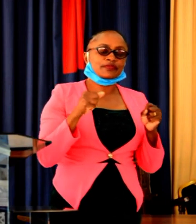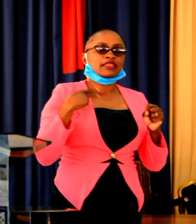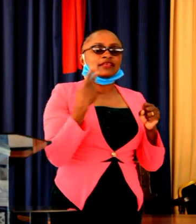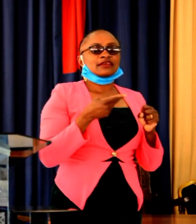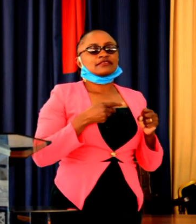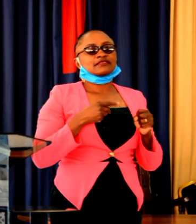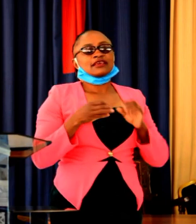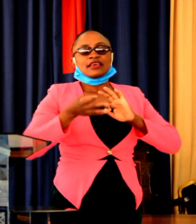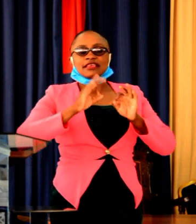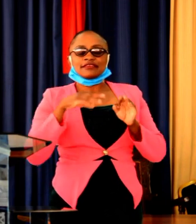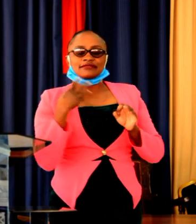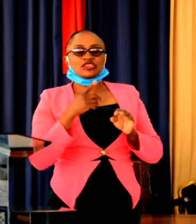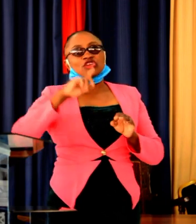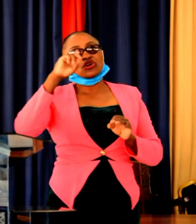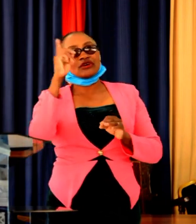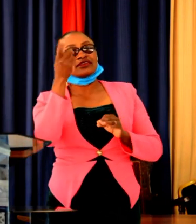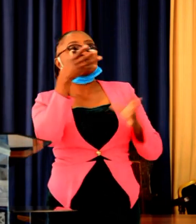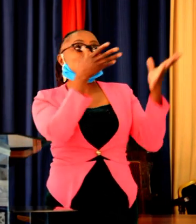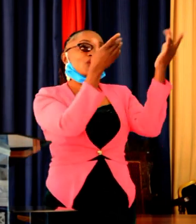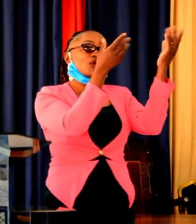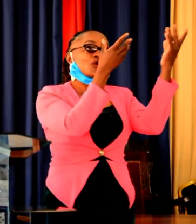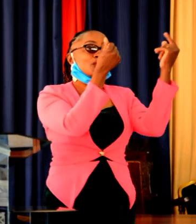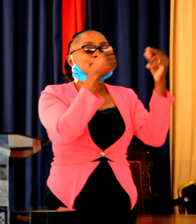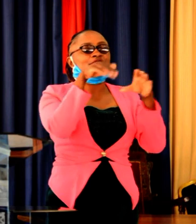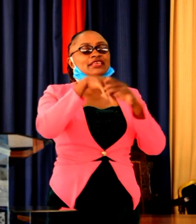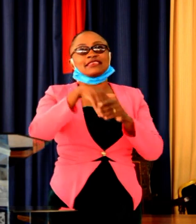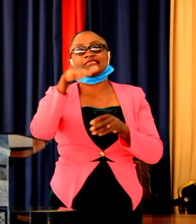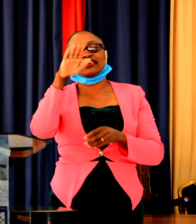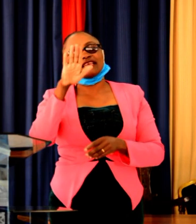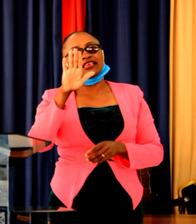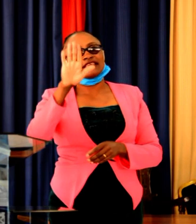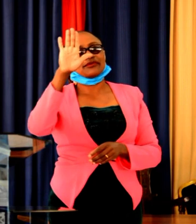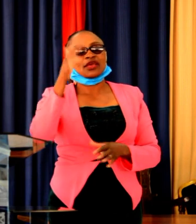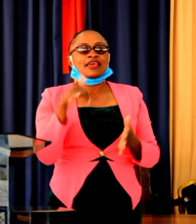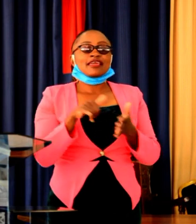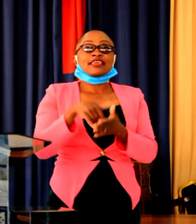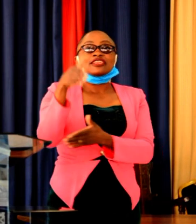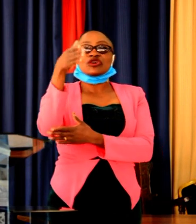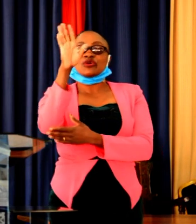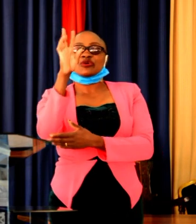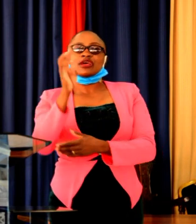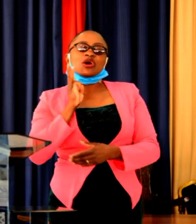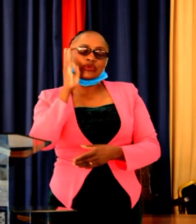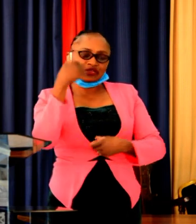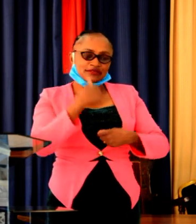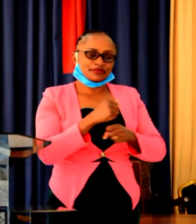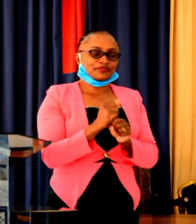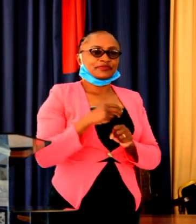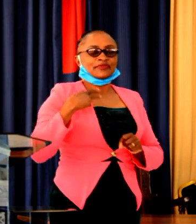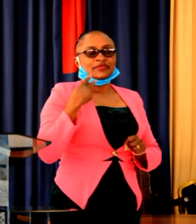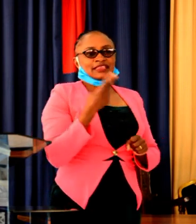ni kumtumainia. Kwetu ni kumtegemea na kumtarajia that God is going to make us not to